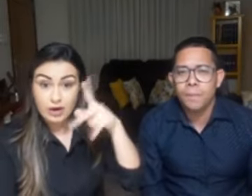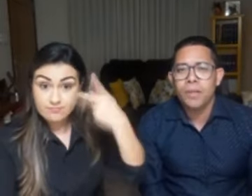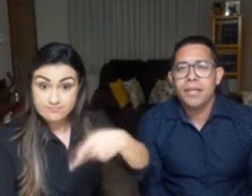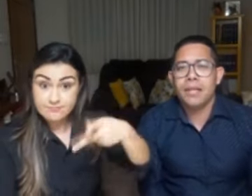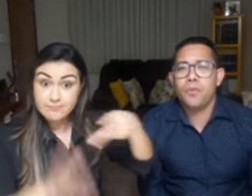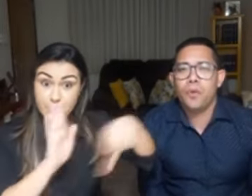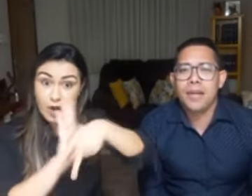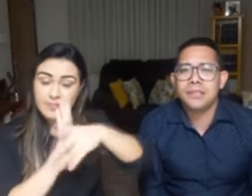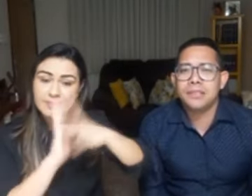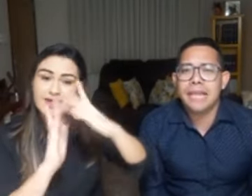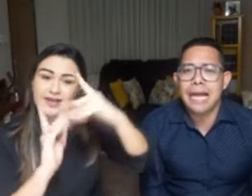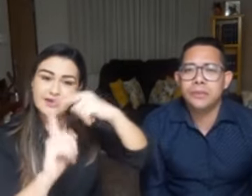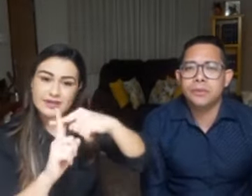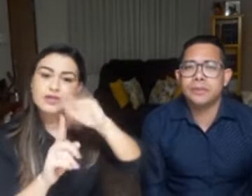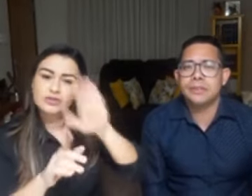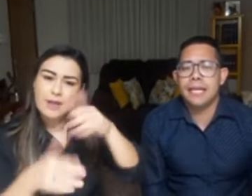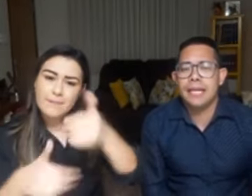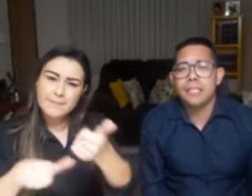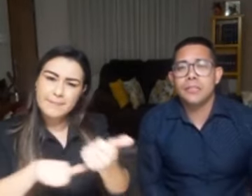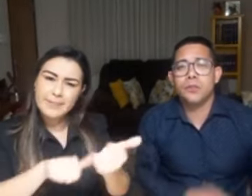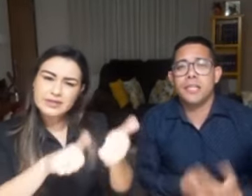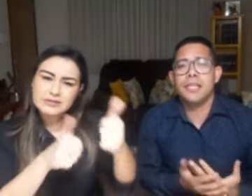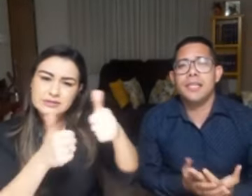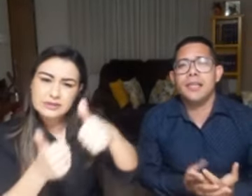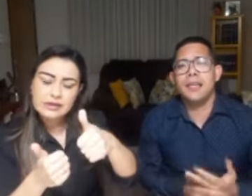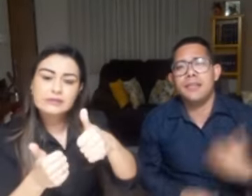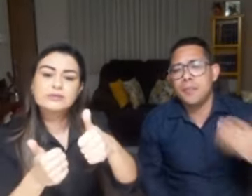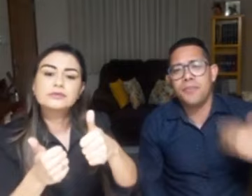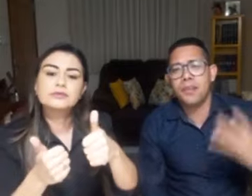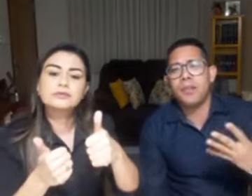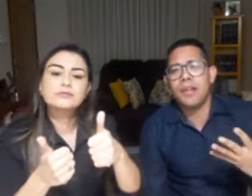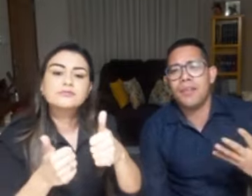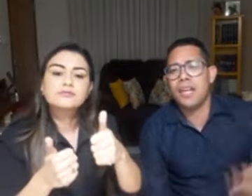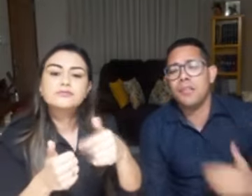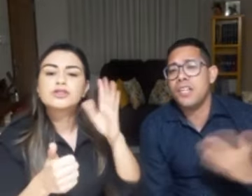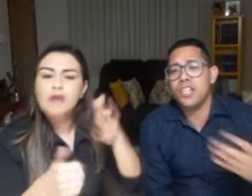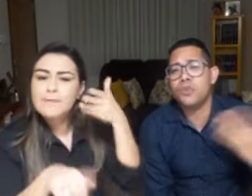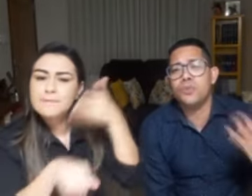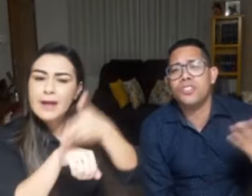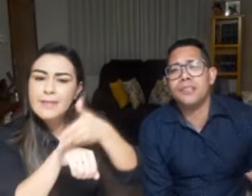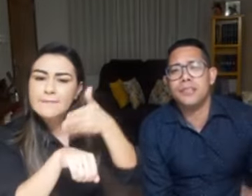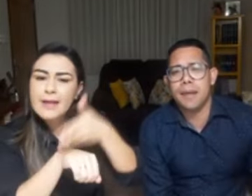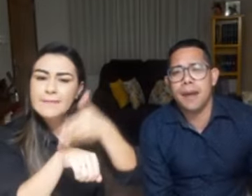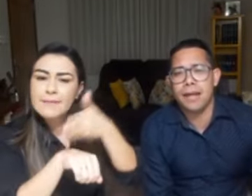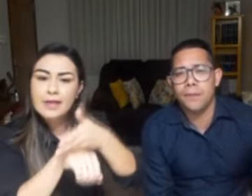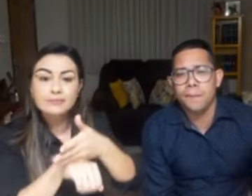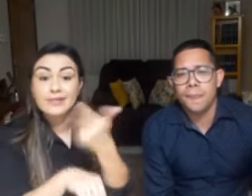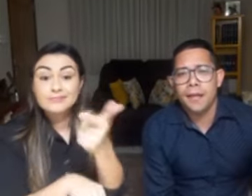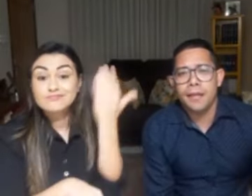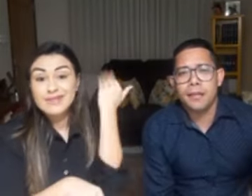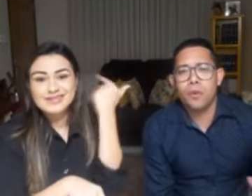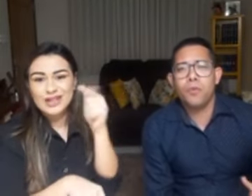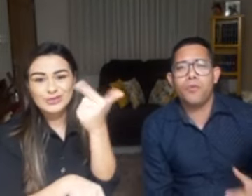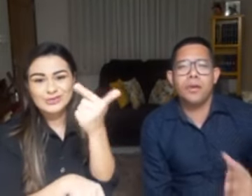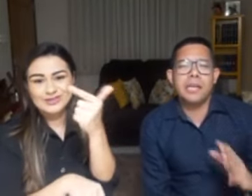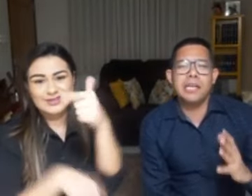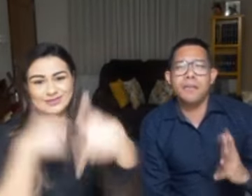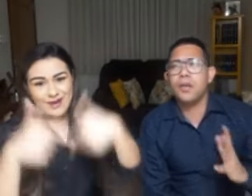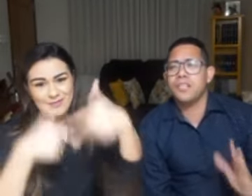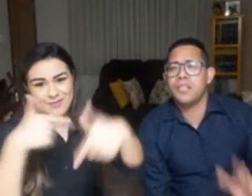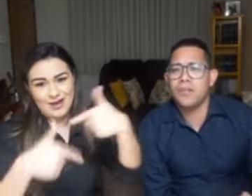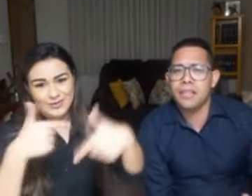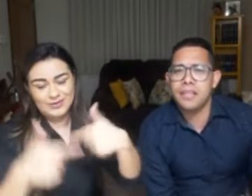surdo, que ele foi batizado, né, só que ele sempre frequentava a igreja, mas a gente não tinha esse trabalho. Então foi